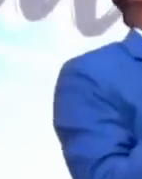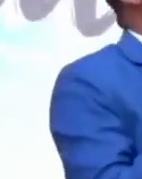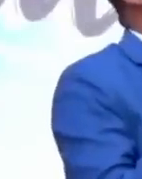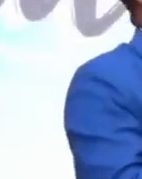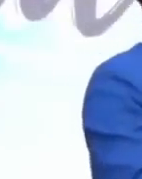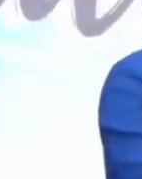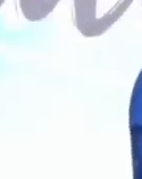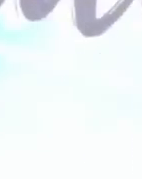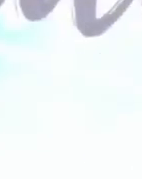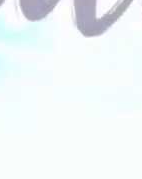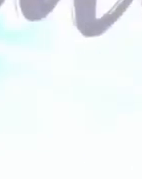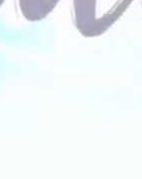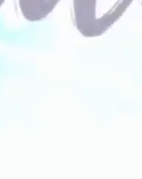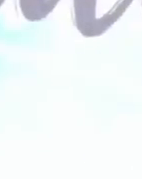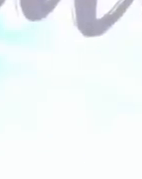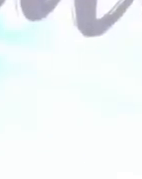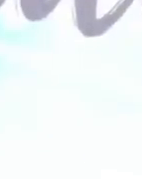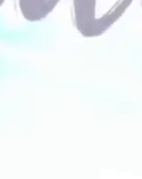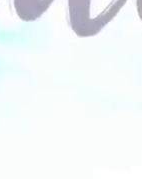litakurudia.